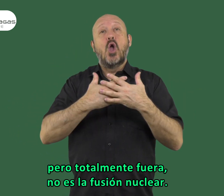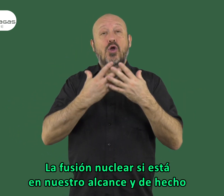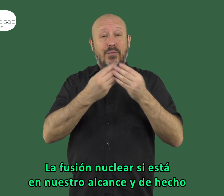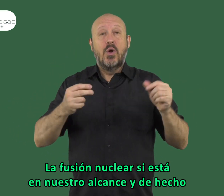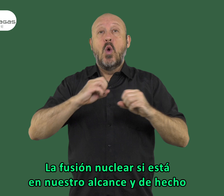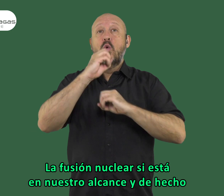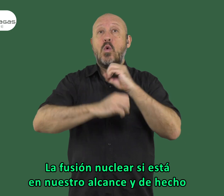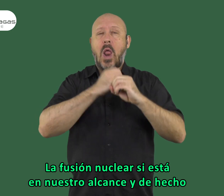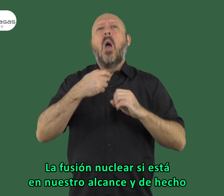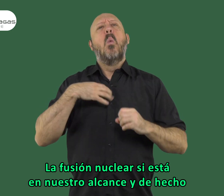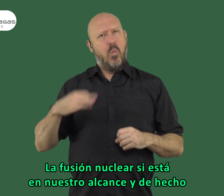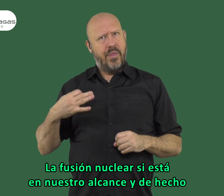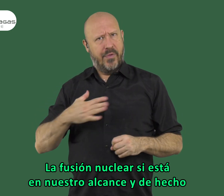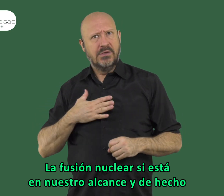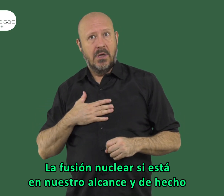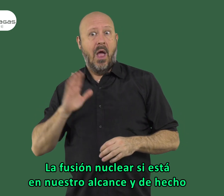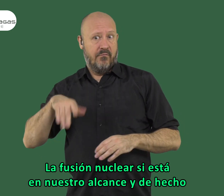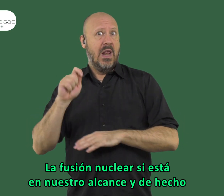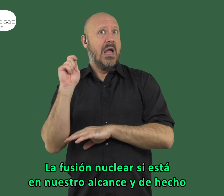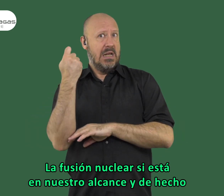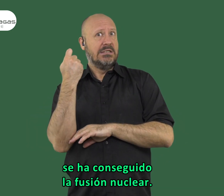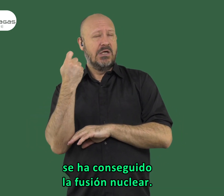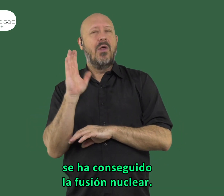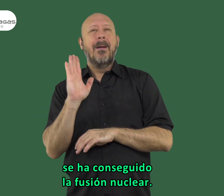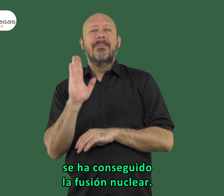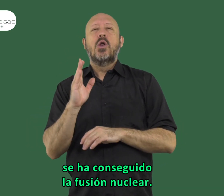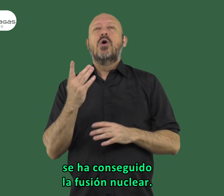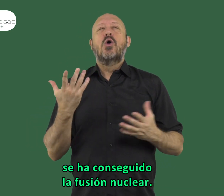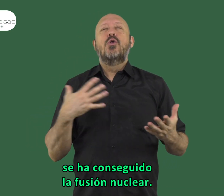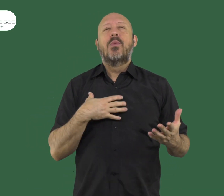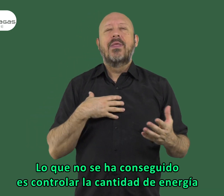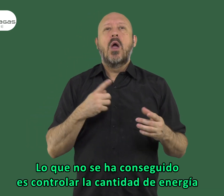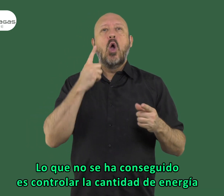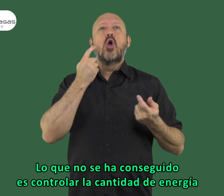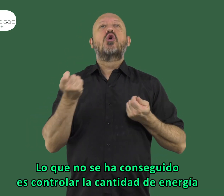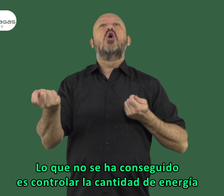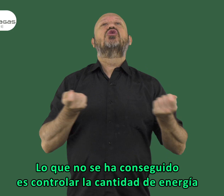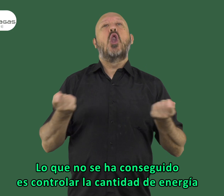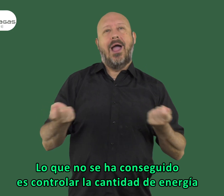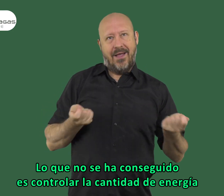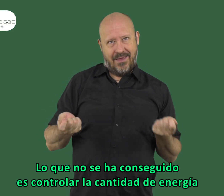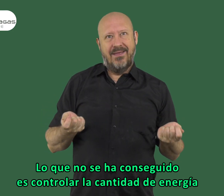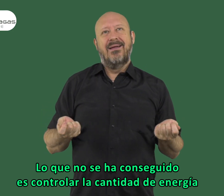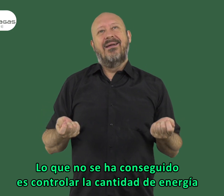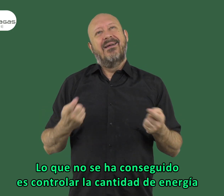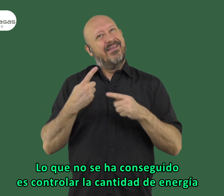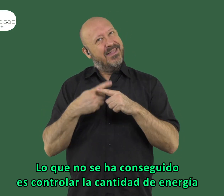La fusión nuclear sí está a nuestro alcance, y de hecho se ha conseguido la fusión nuclear. Lo que no se ha conseguido es